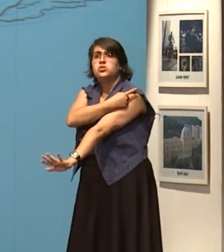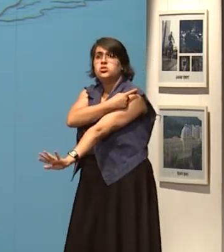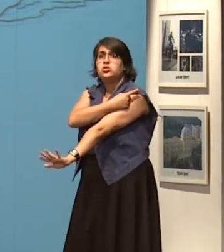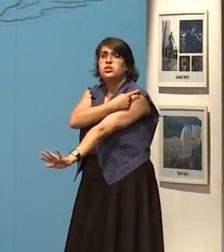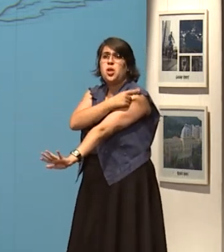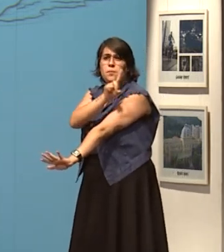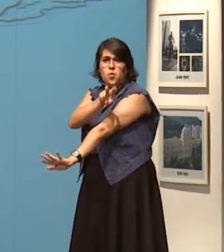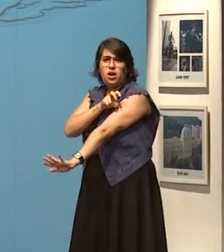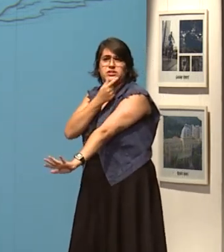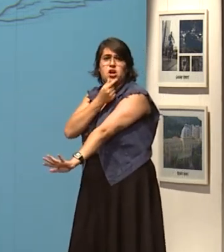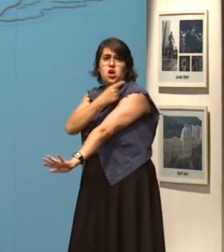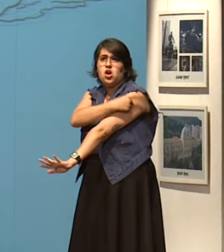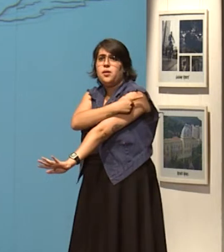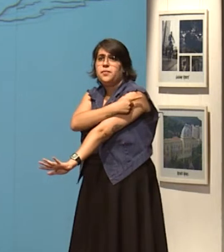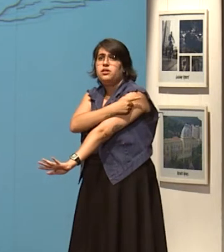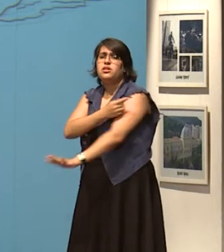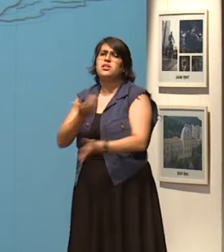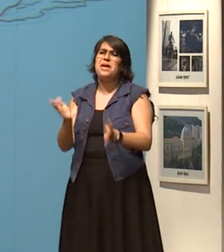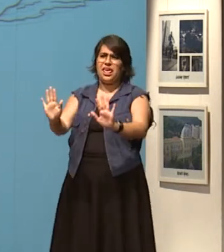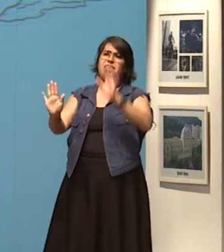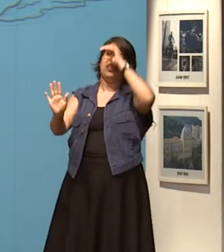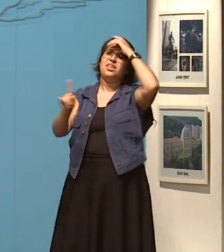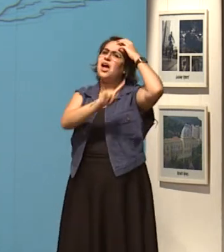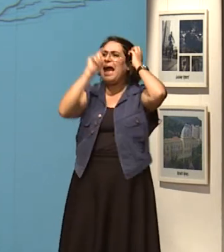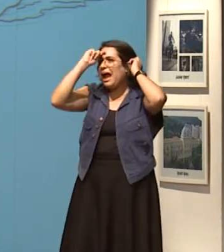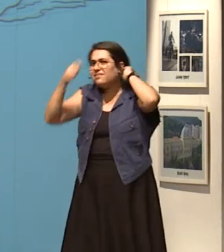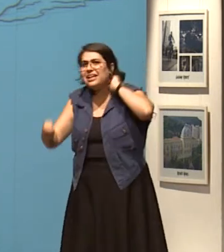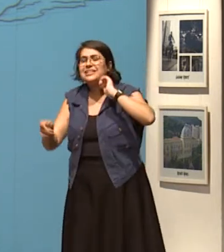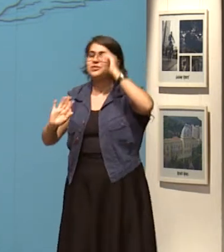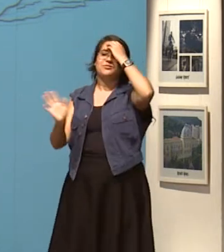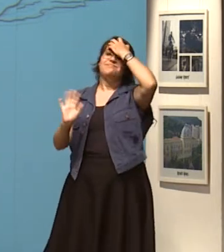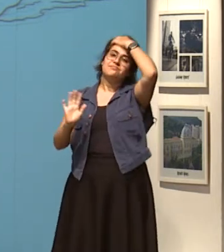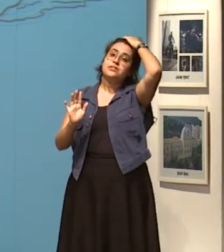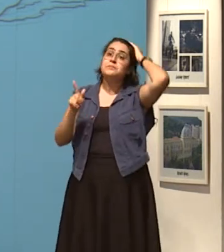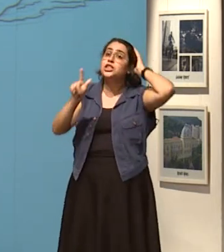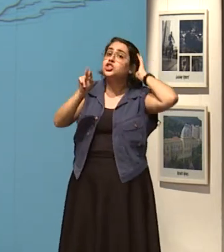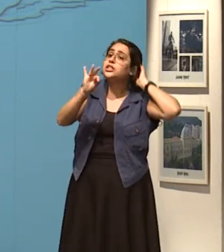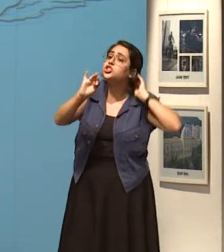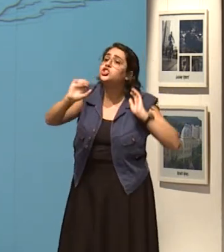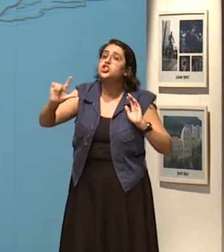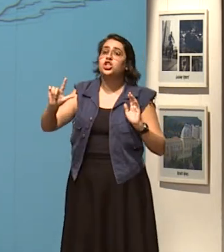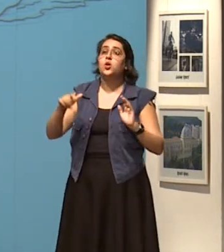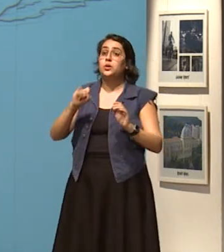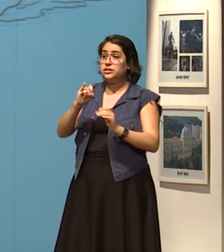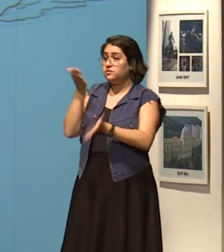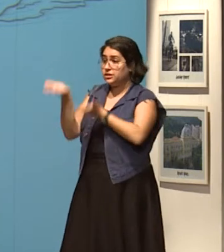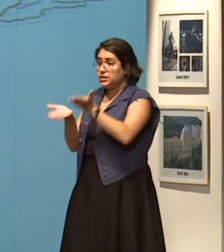mulher. Mas espera aí, e o idoso? É porque ele é homem que você não vai tratar ele gentilmente? Então, no cavalheirismo é dessa forma.